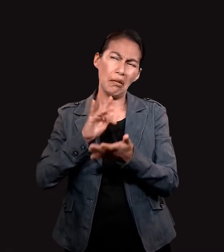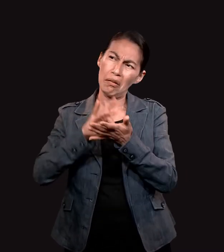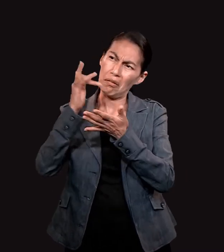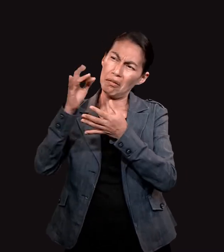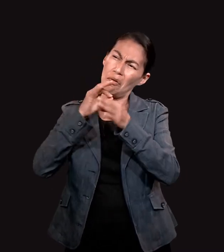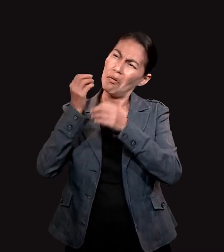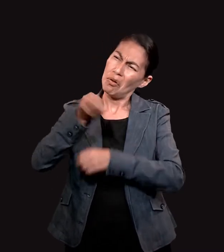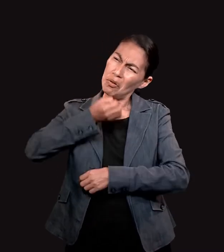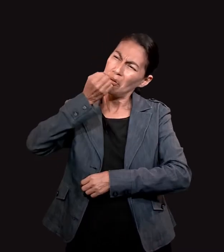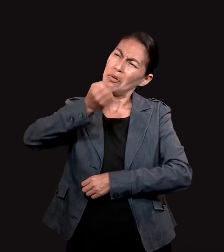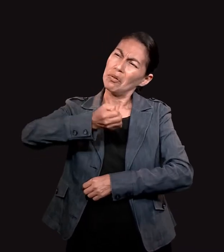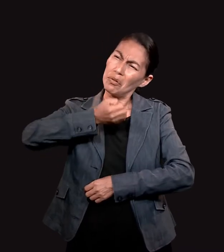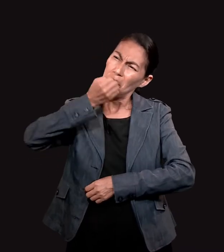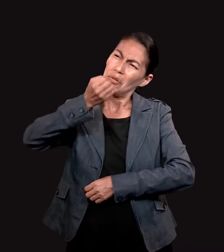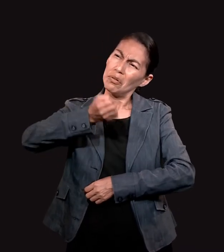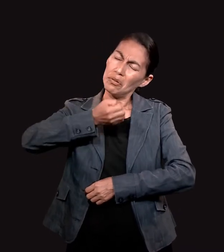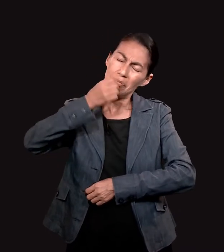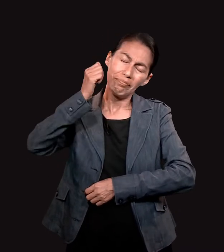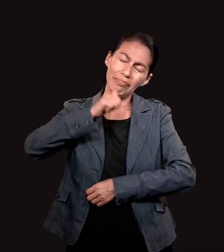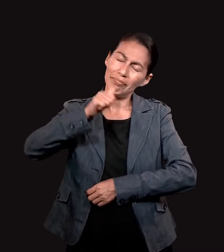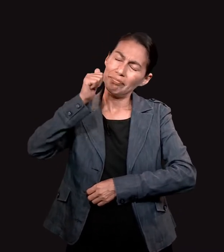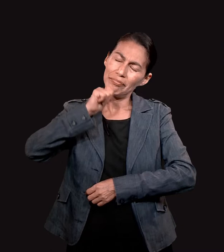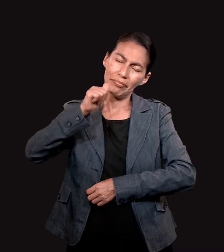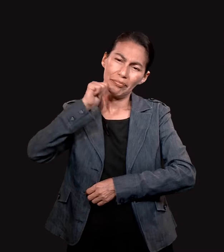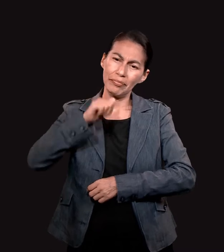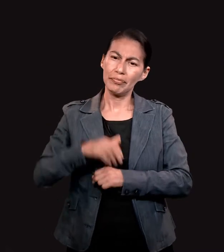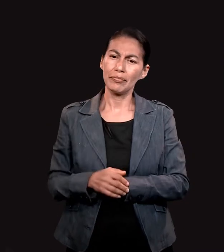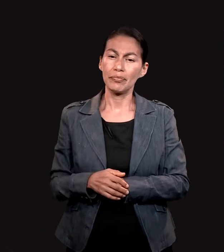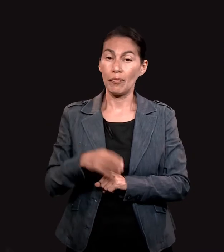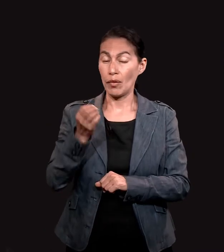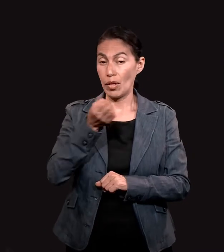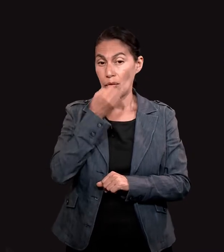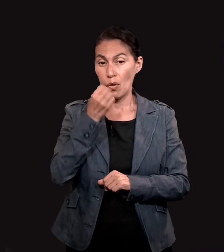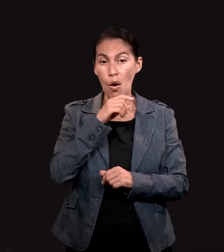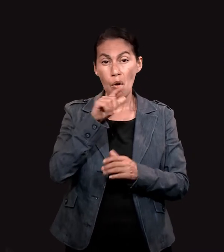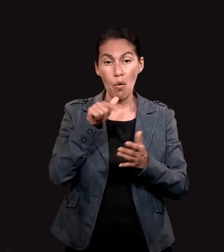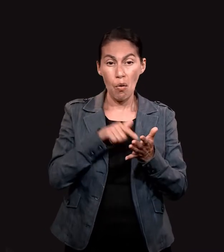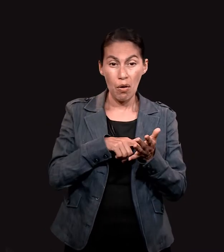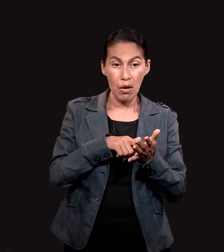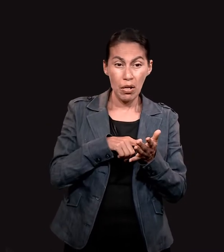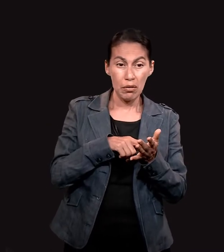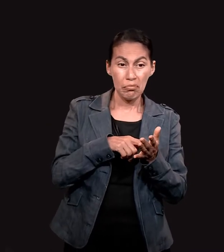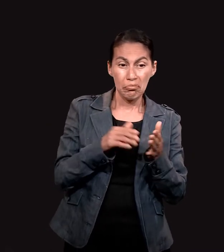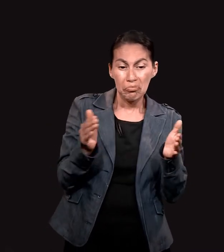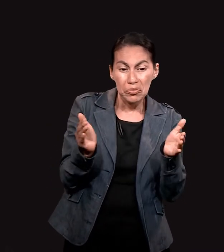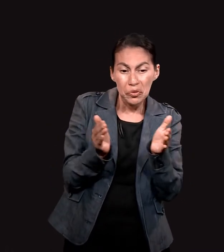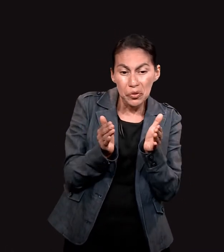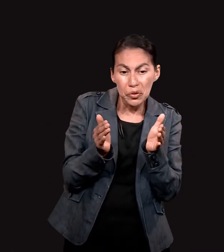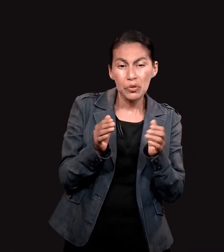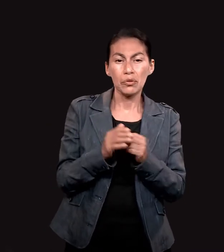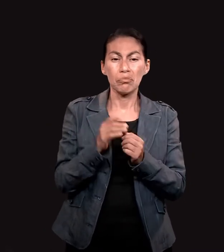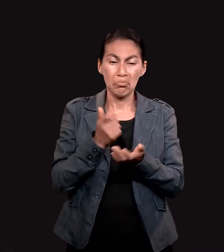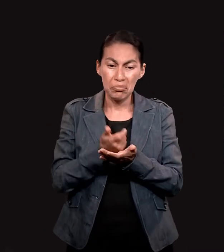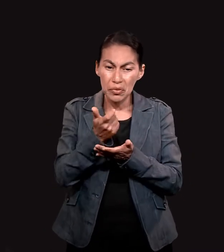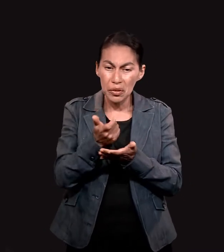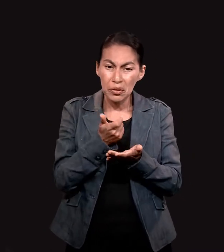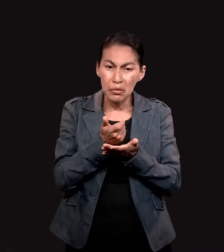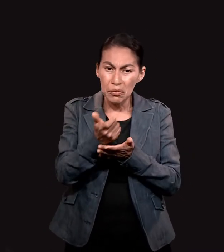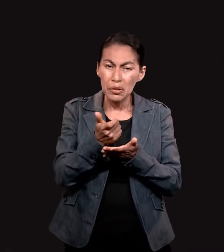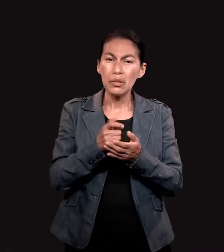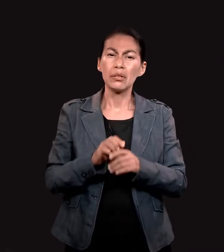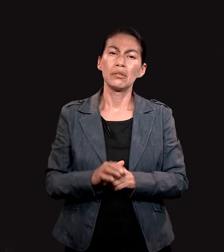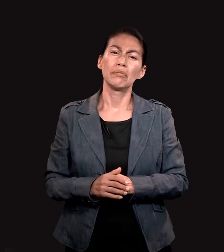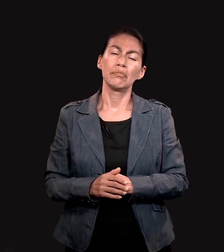Y fue producto de la oración. O sea, siempre orábamos. Yo recuerdo que orábamos por